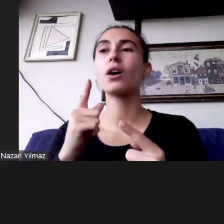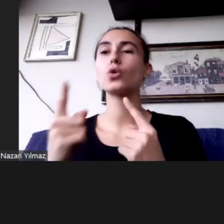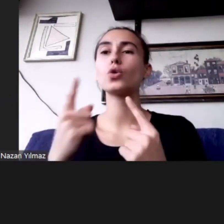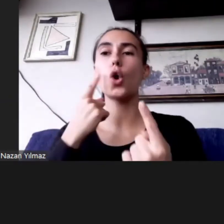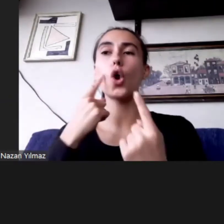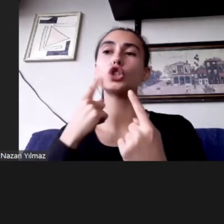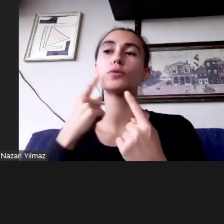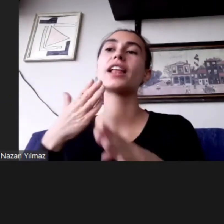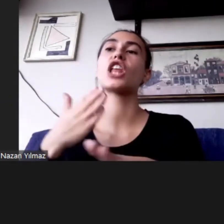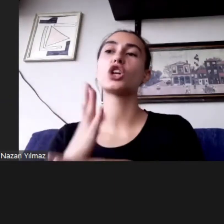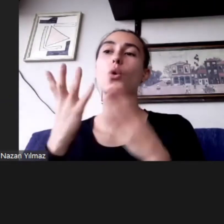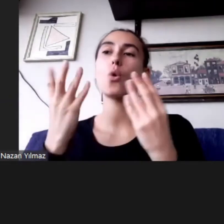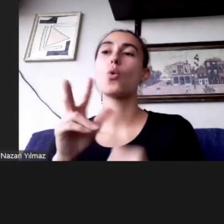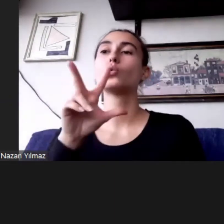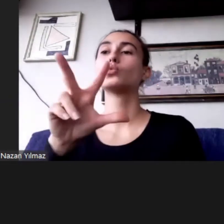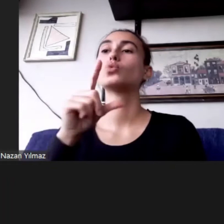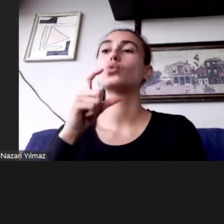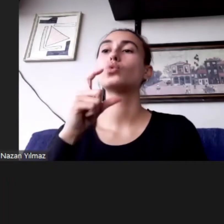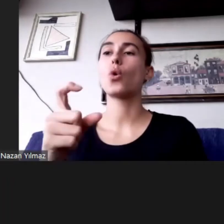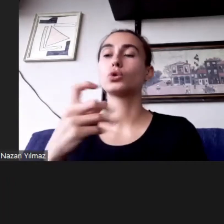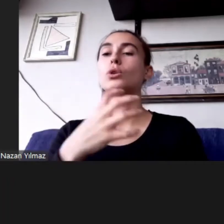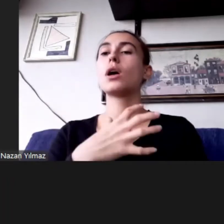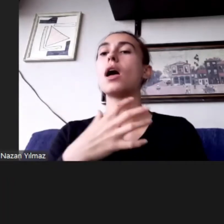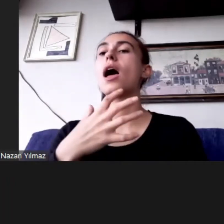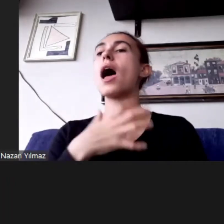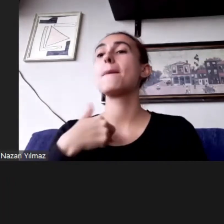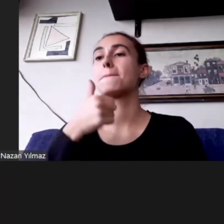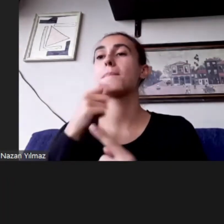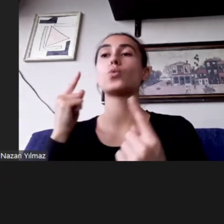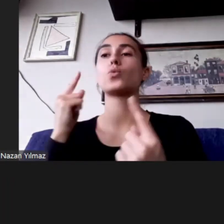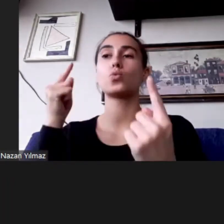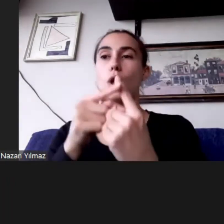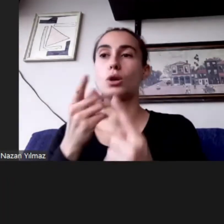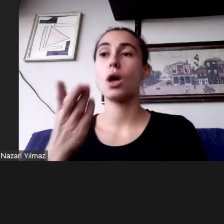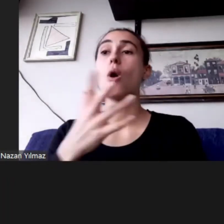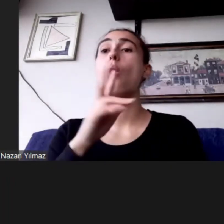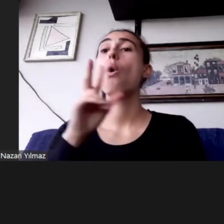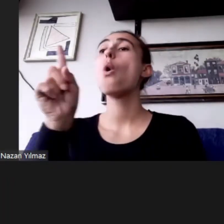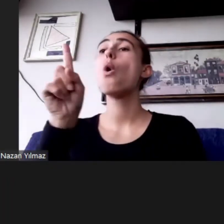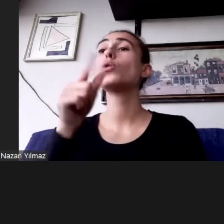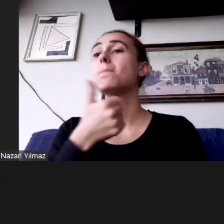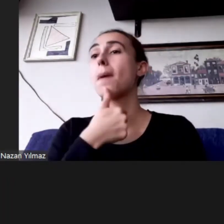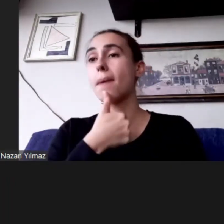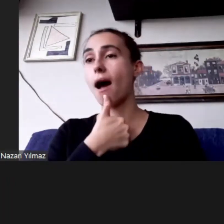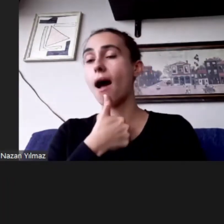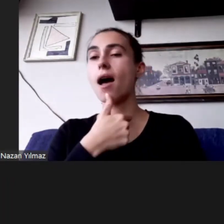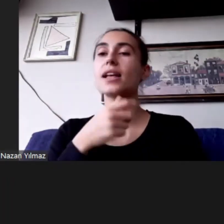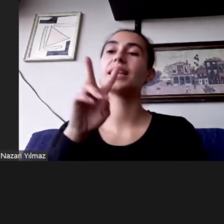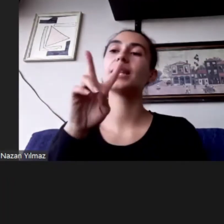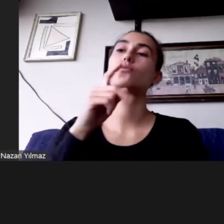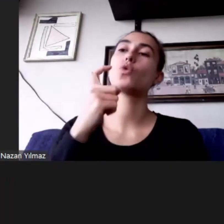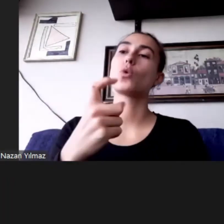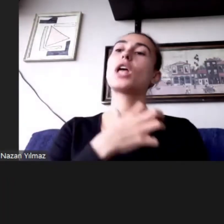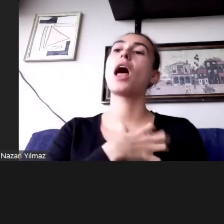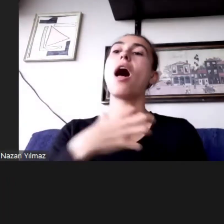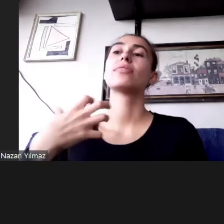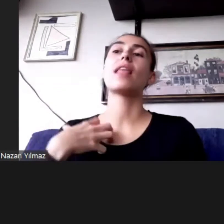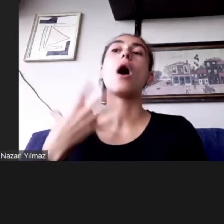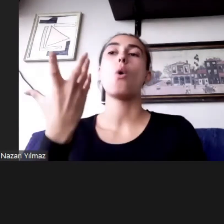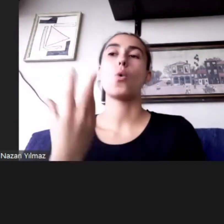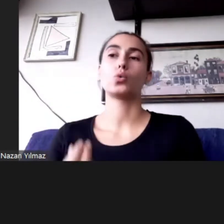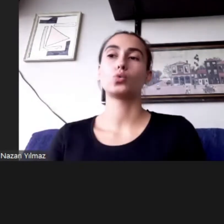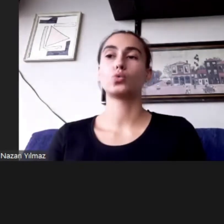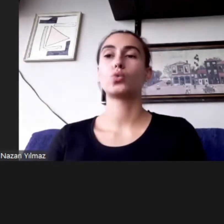gerçekleştirdik. 39 ebeveyne ulaştık. Bu 39 ebeveynin 10'unu babalar, 29'unu ise anneler